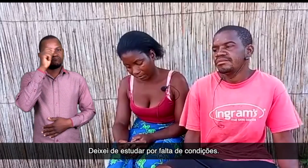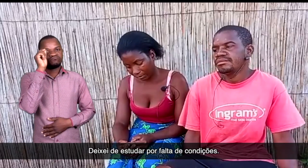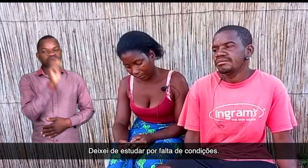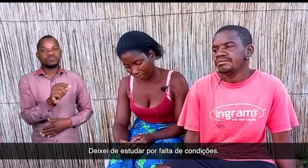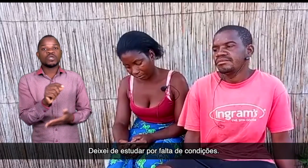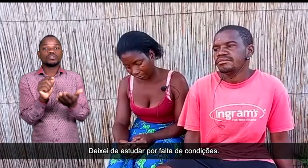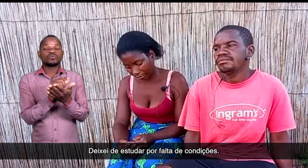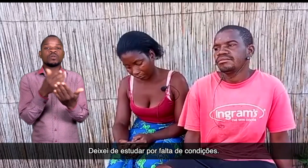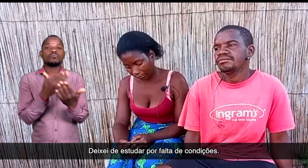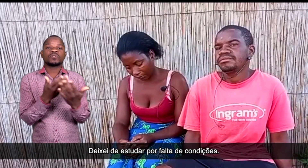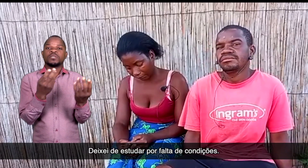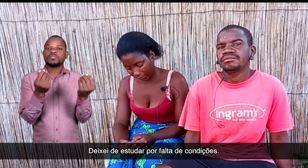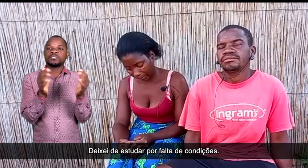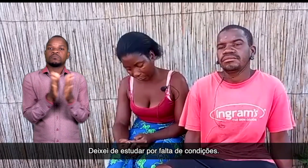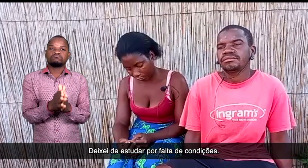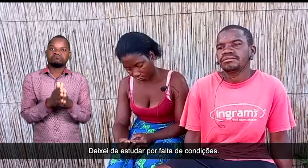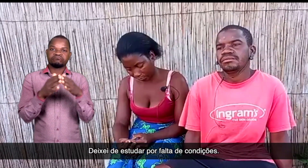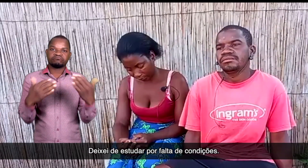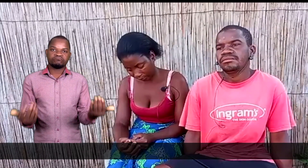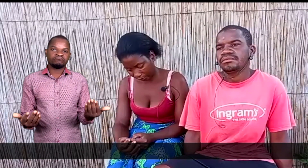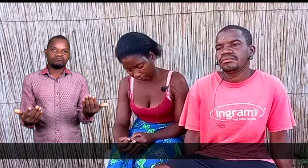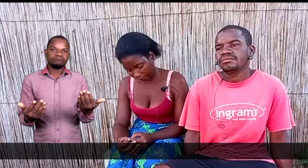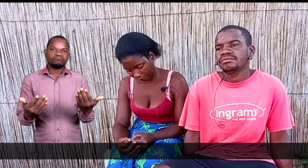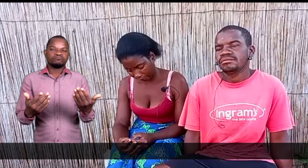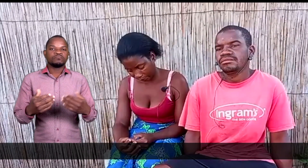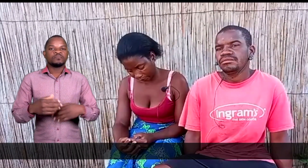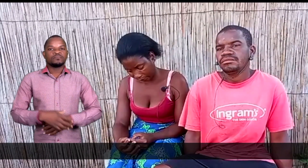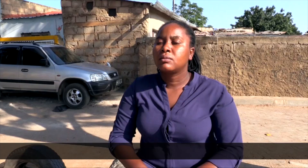Deixei de estudar por falta de condições.